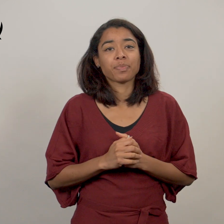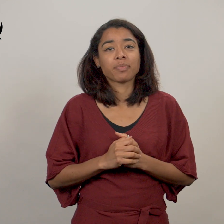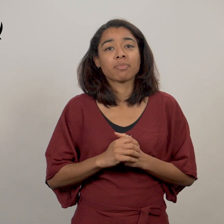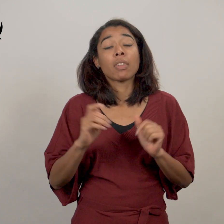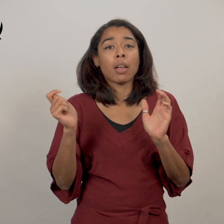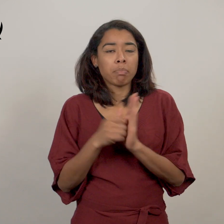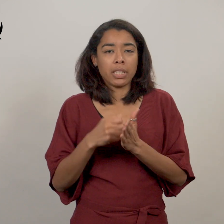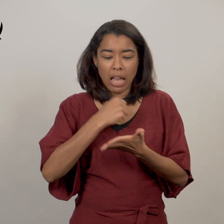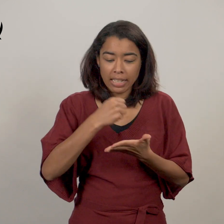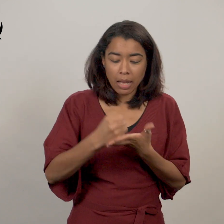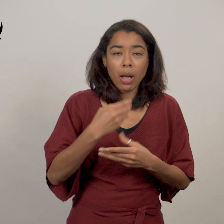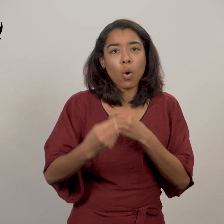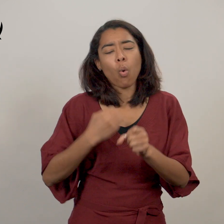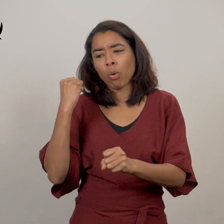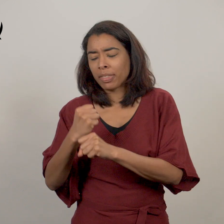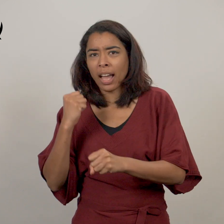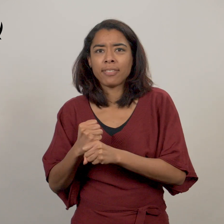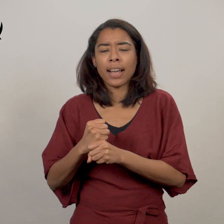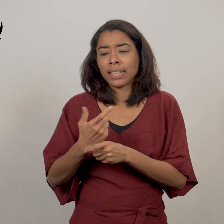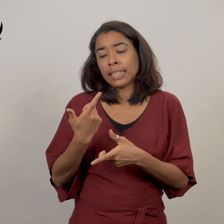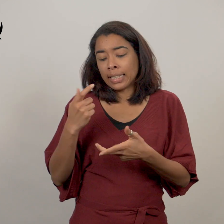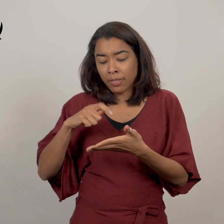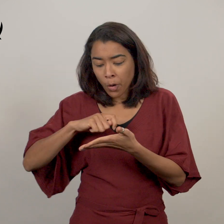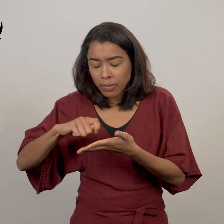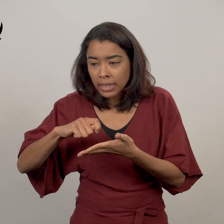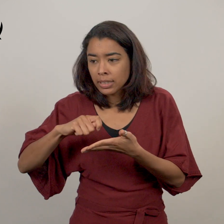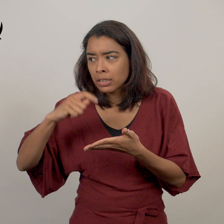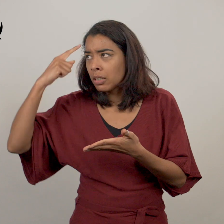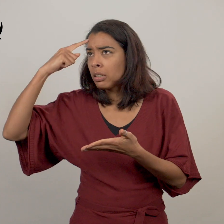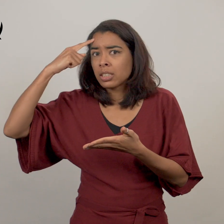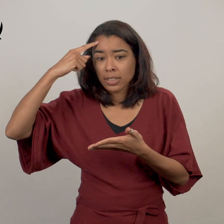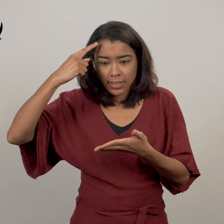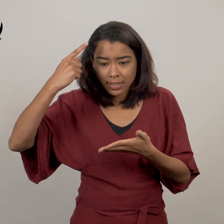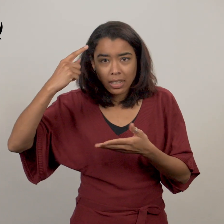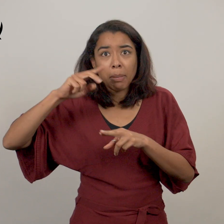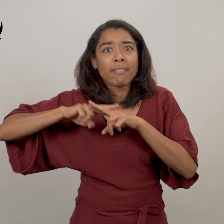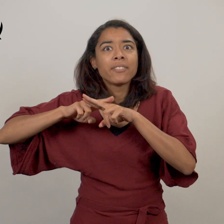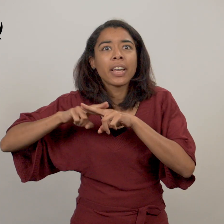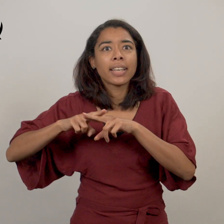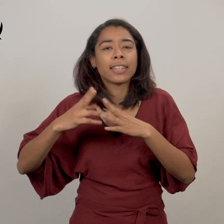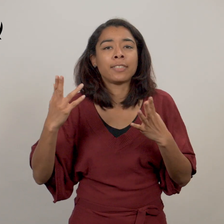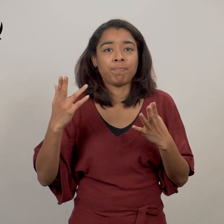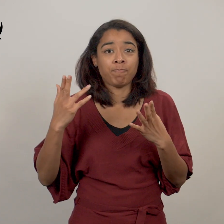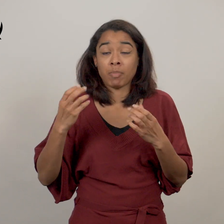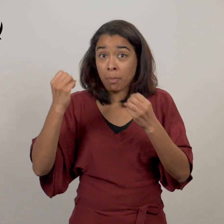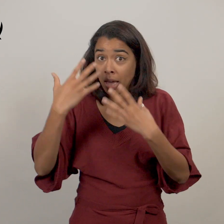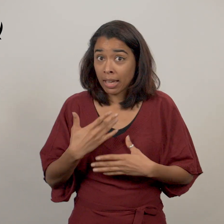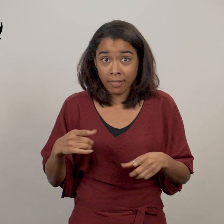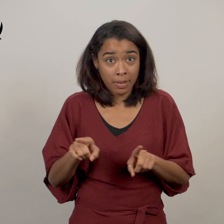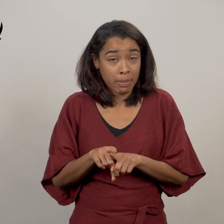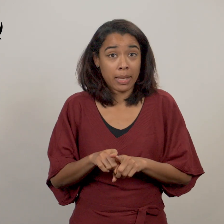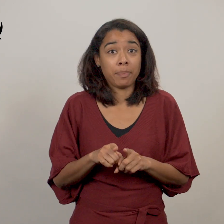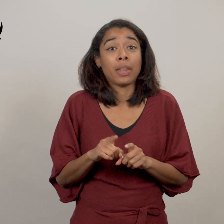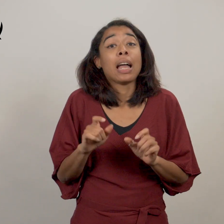Quand vous êtes devant un sujet d'examen ou au travail devant une tâche particulièrement ardue et que rien, strictement rien ne vient. Eh bien moi j'avais cette